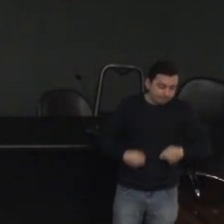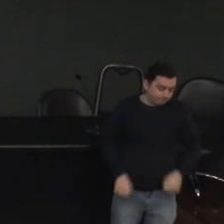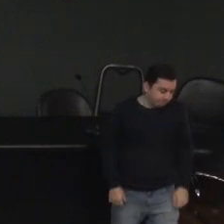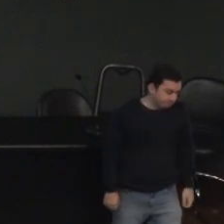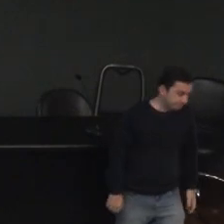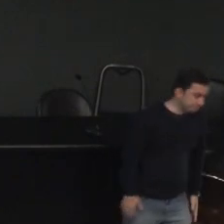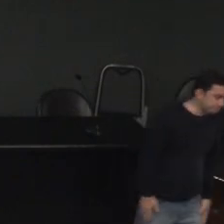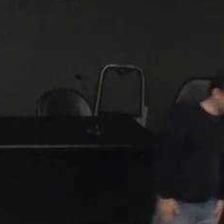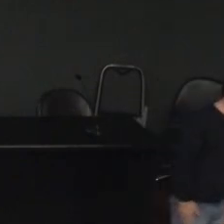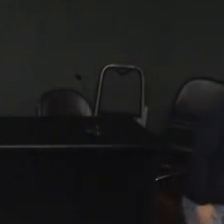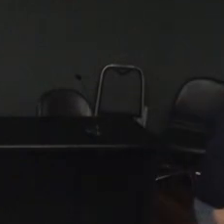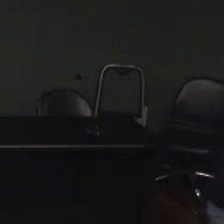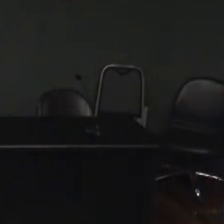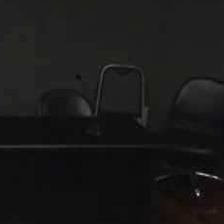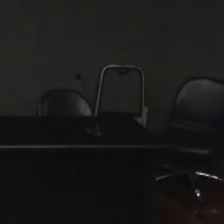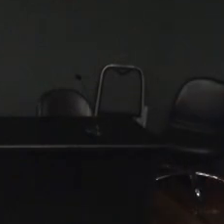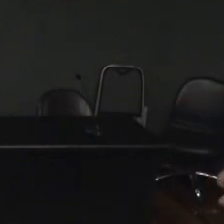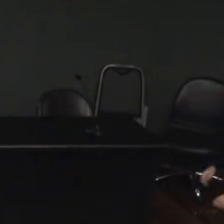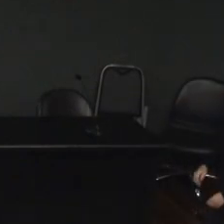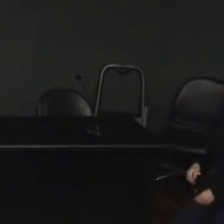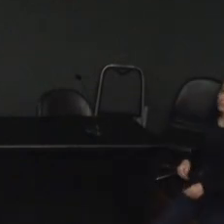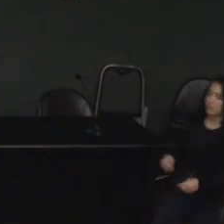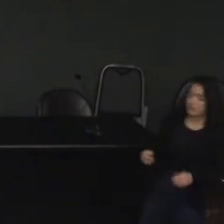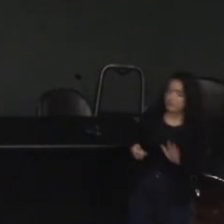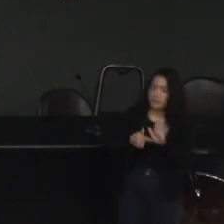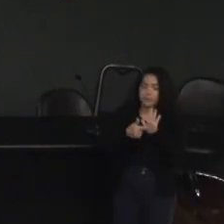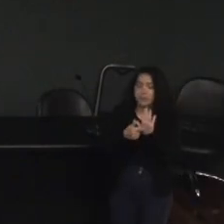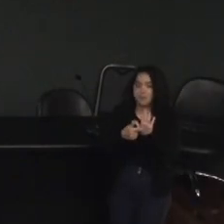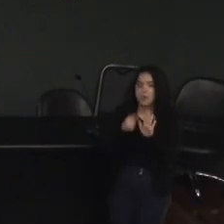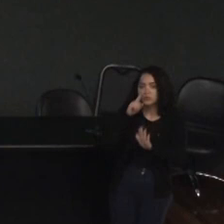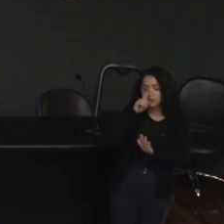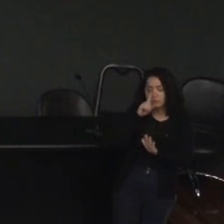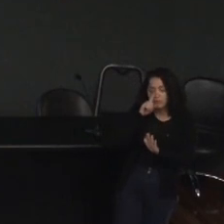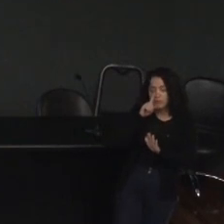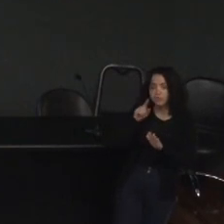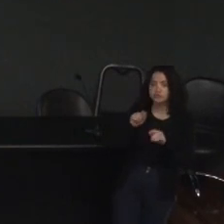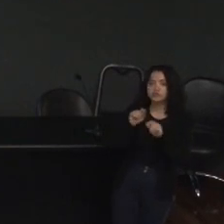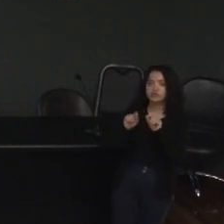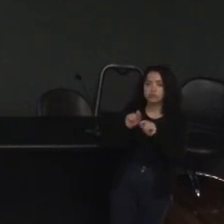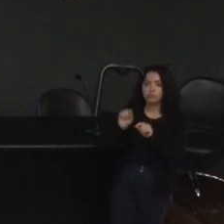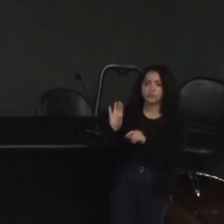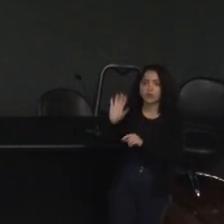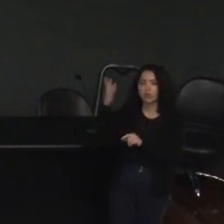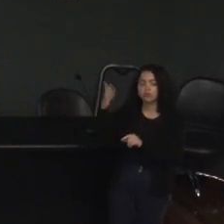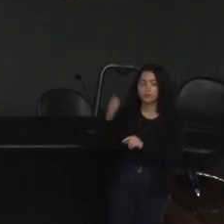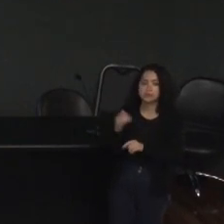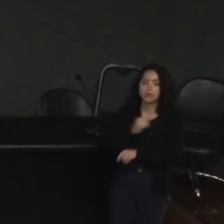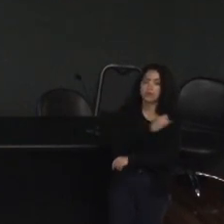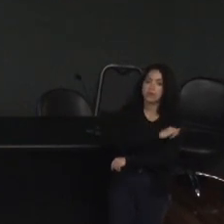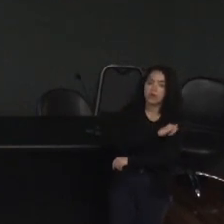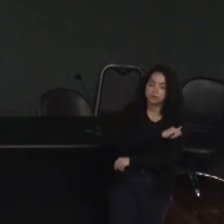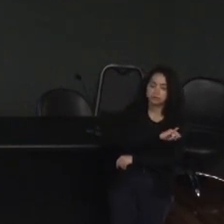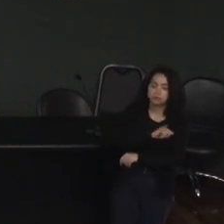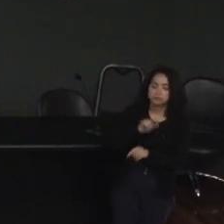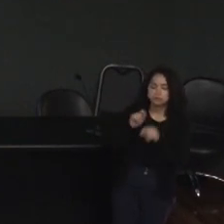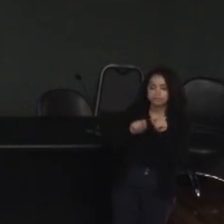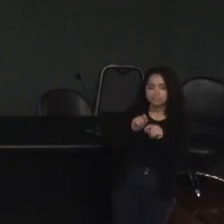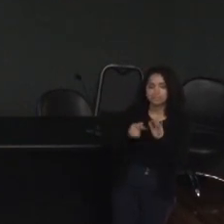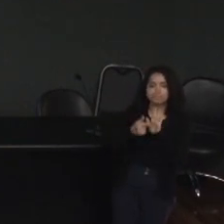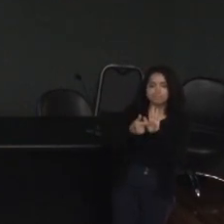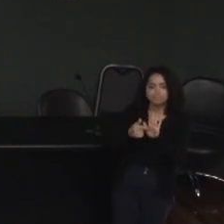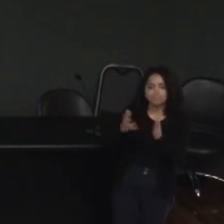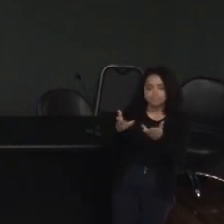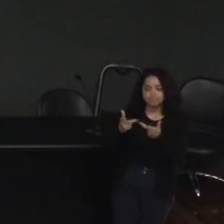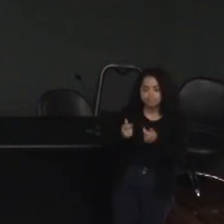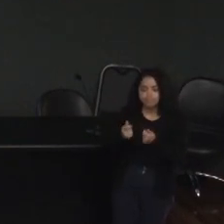E aí ali ele mostra o seguinte Por que que a Gestão de Risco e a gestão de crise de Brumadinho foi tão tão eficaz parece